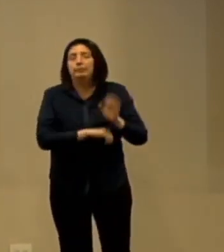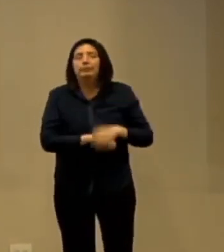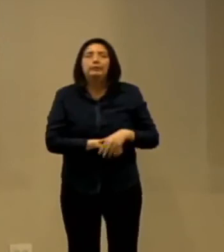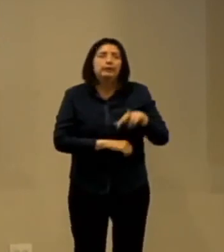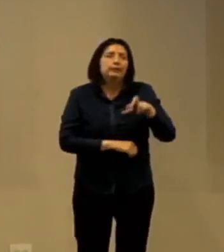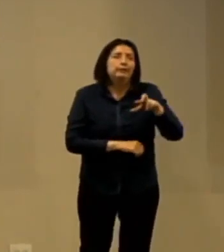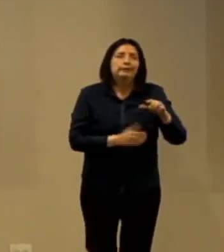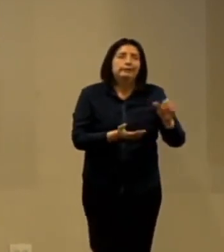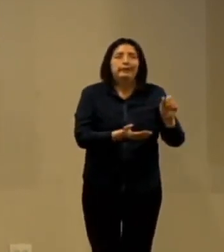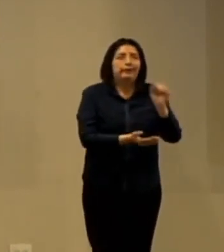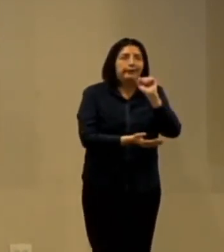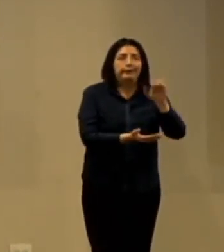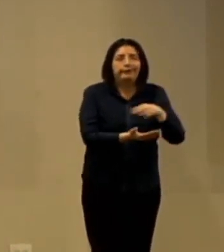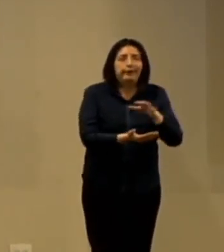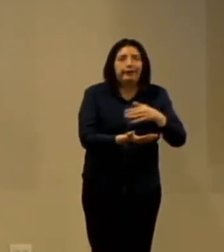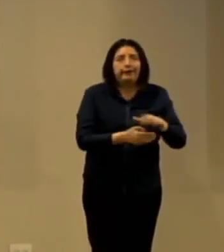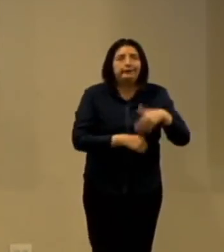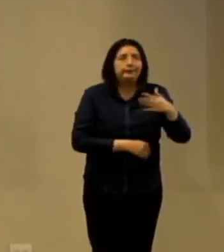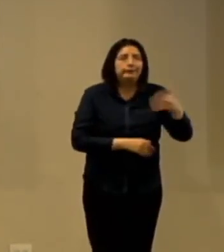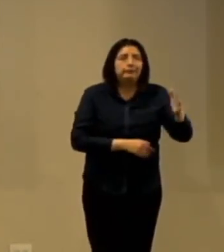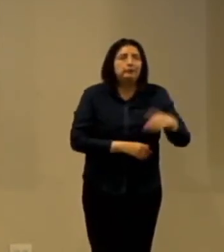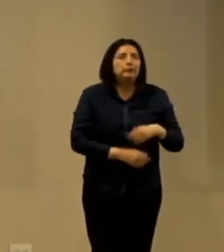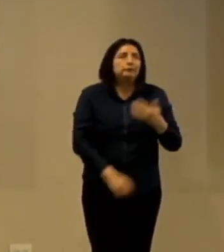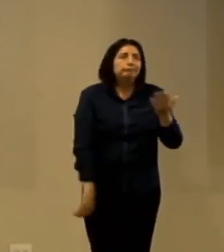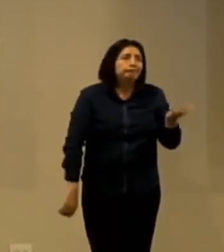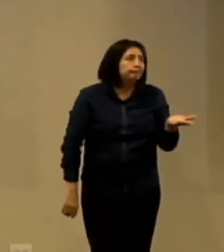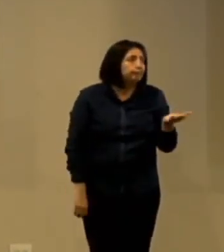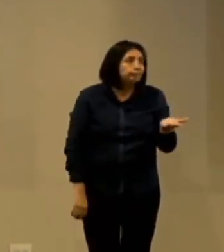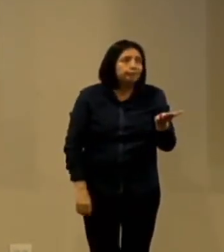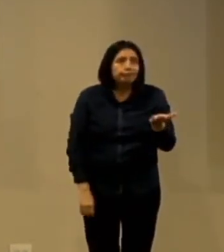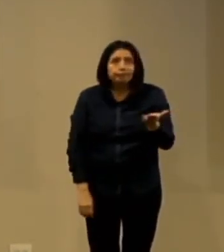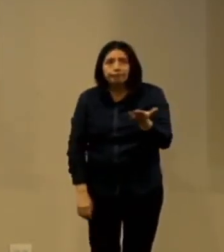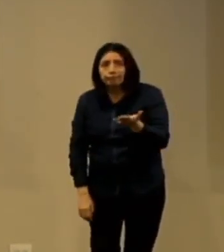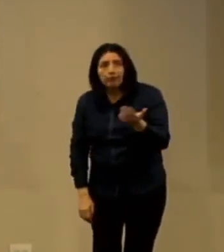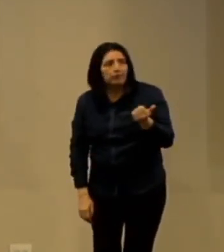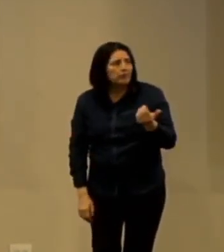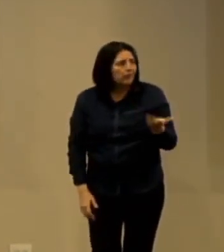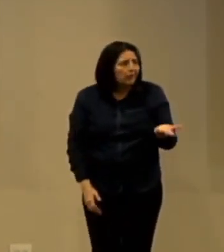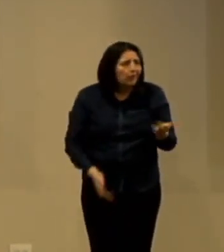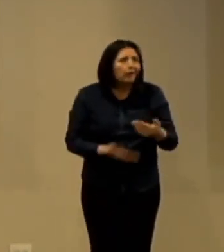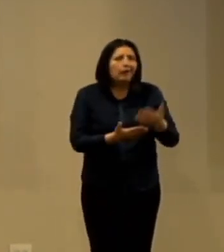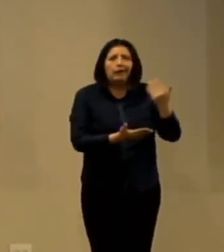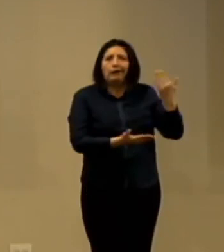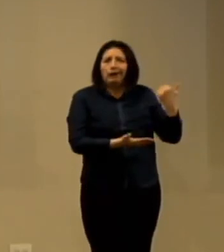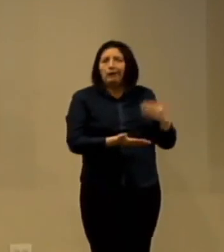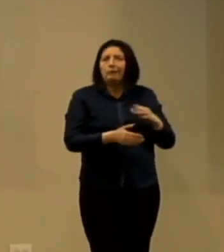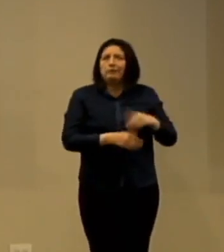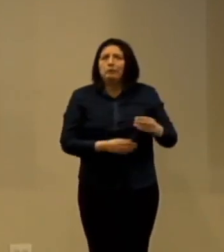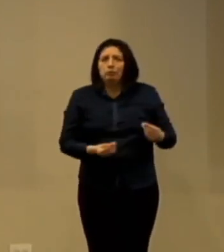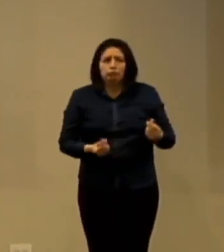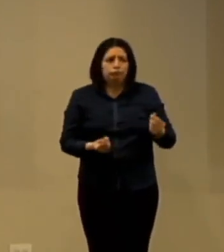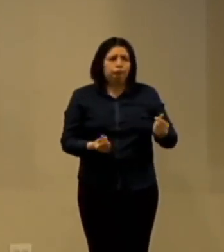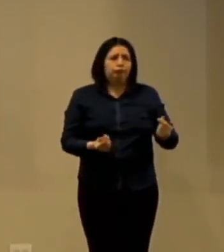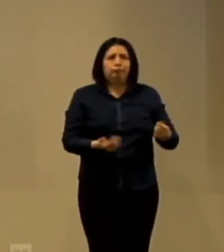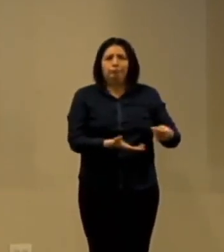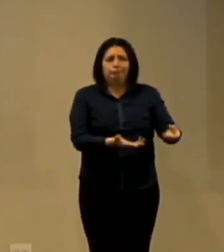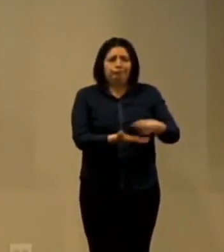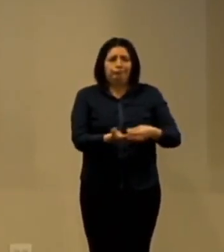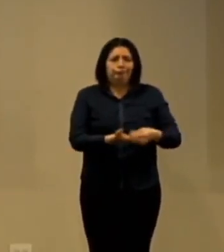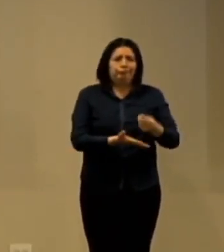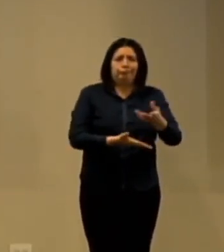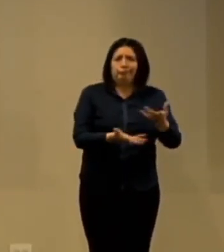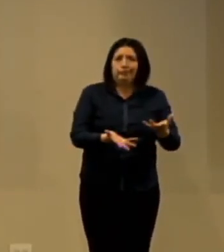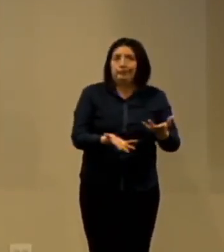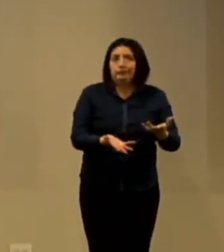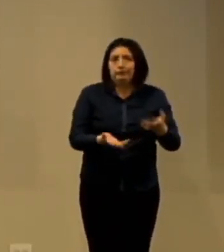Vázquez, etcétera, que después están mendigando una pensión, habiendo tenido las posibilidades de tanto dinero que ganaron.